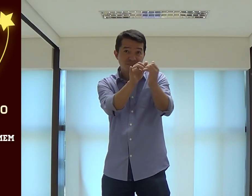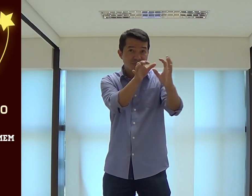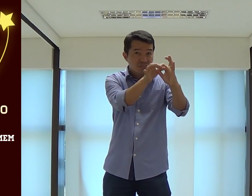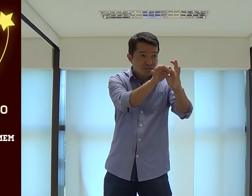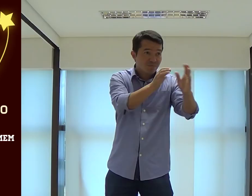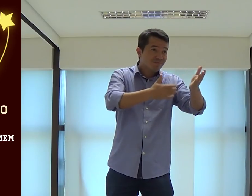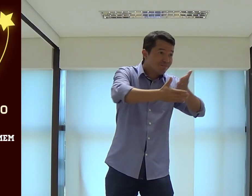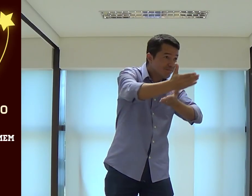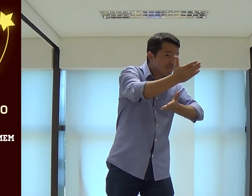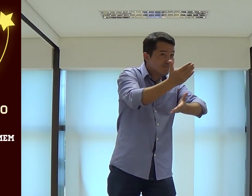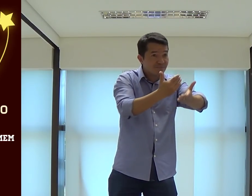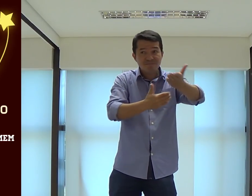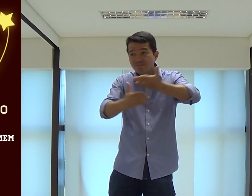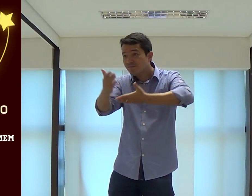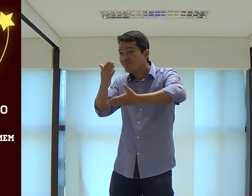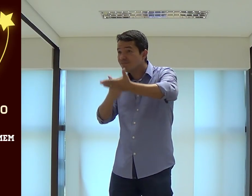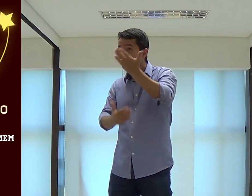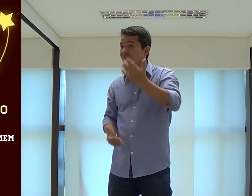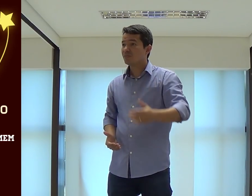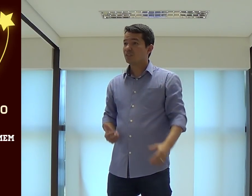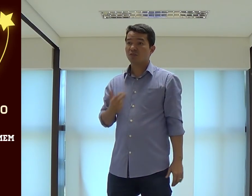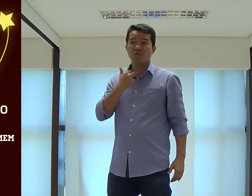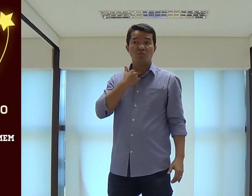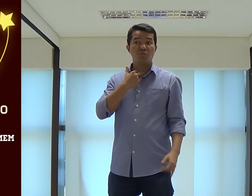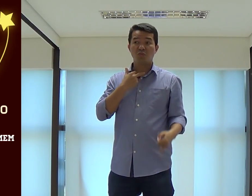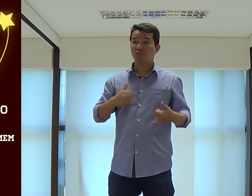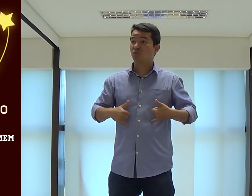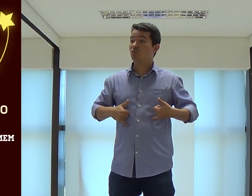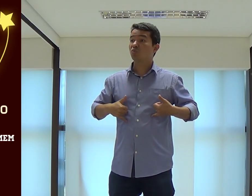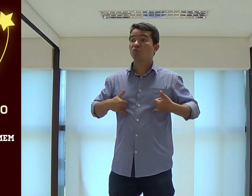pedir perdão, de haver essa troca. A